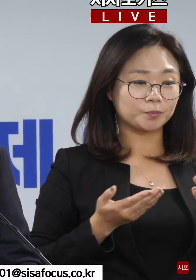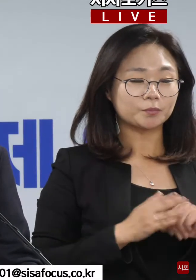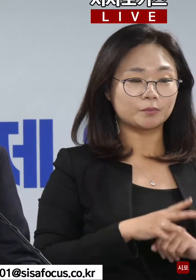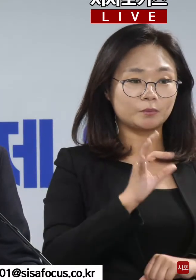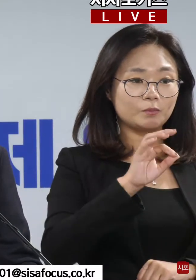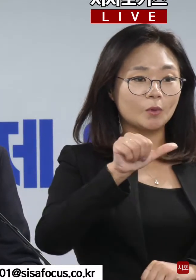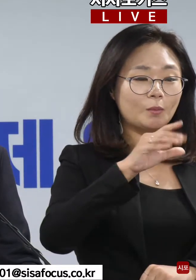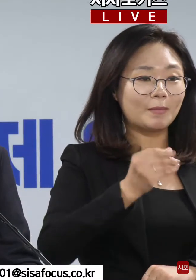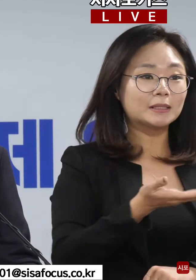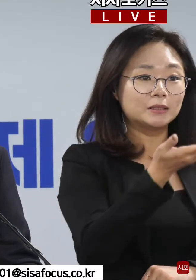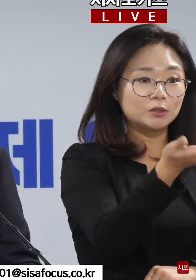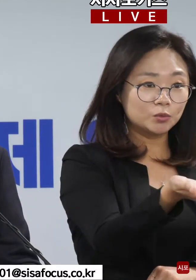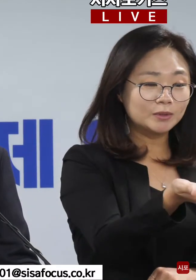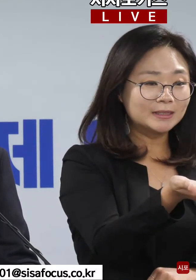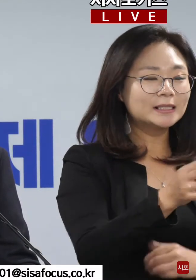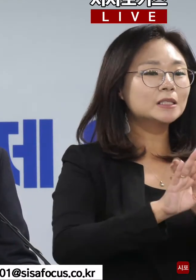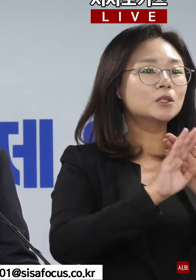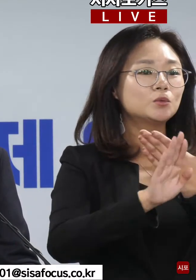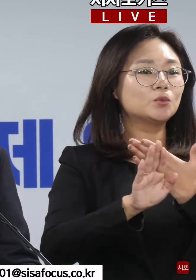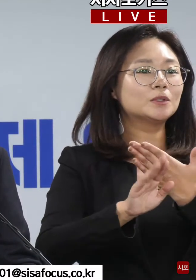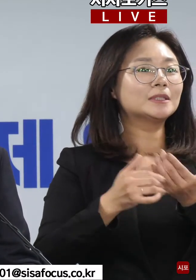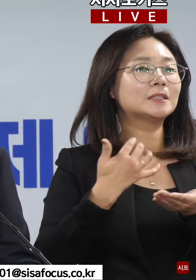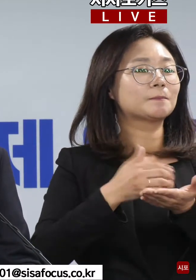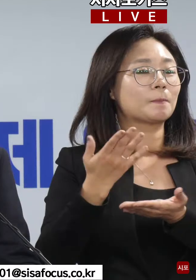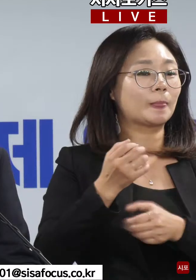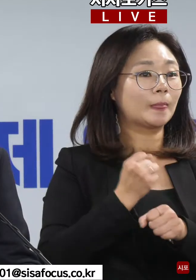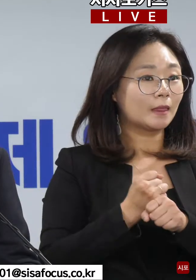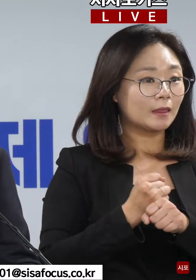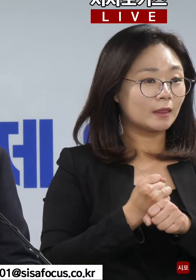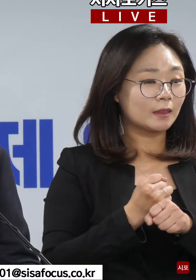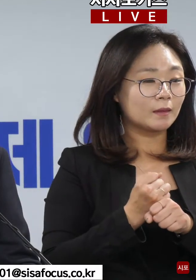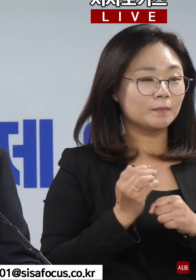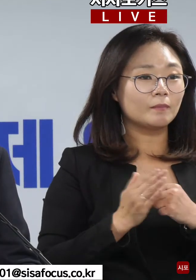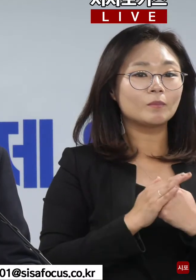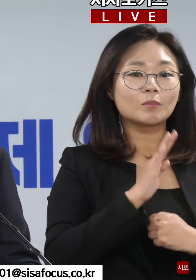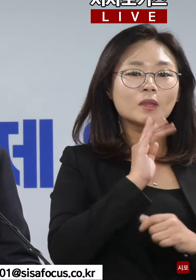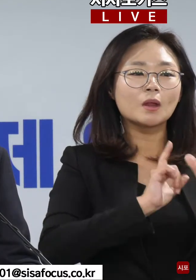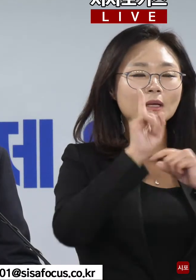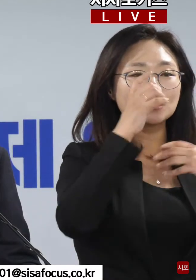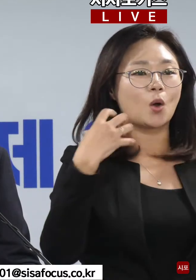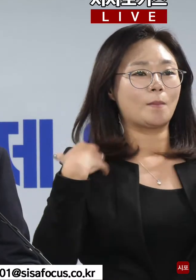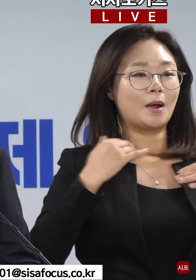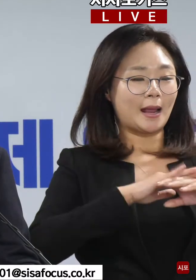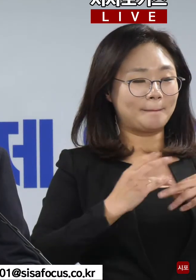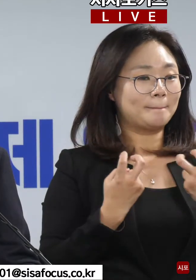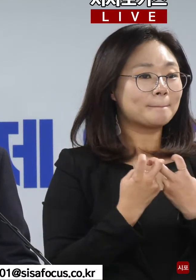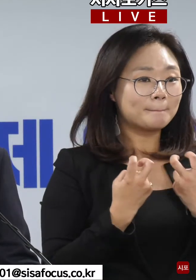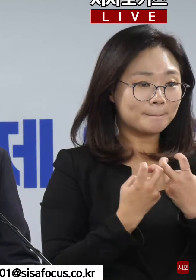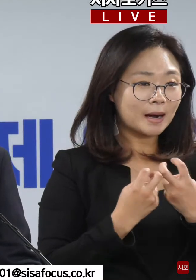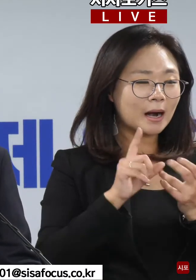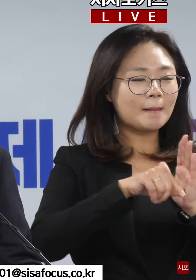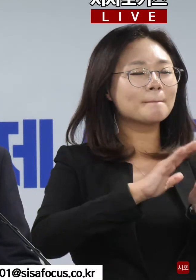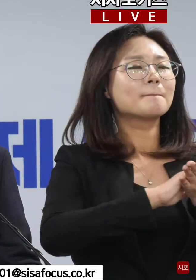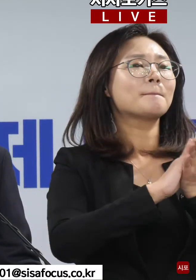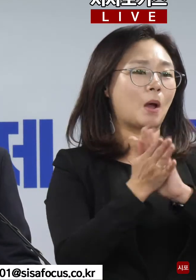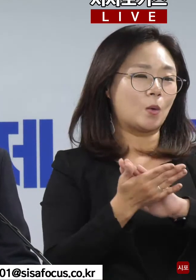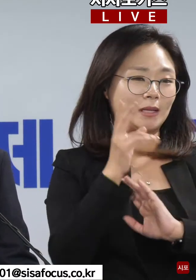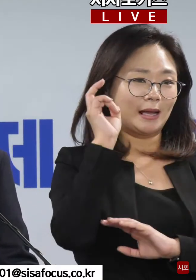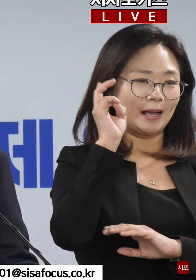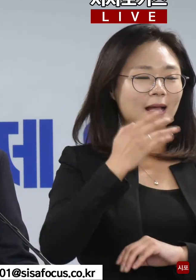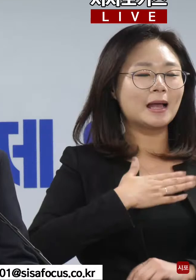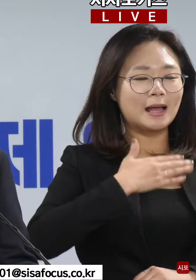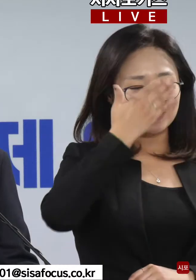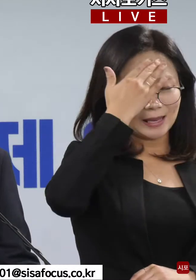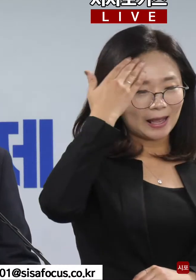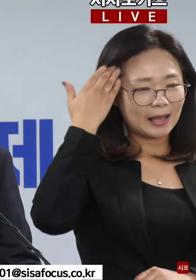500만 원 선지원하고 추후 정산하는 방식을 하겠다고 해서 조금의 이제 정부 대응 방식에 약 변화가 있는 것 같습니다. 다행히